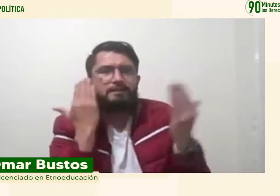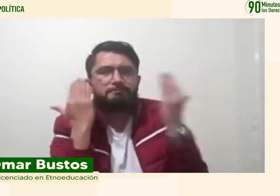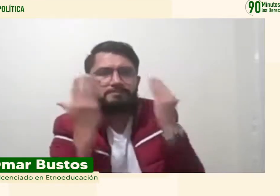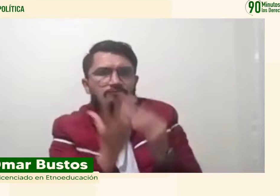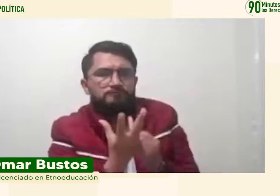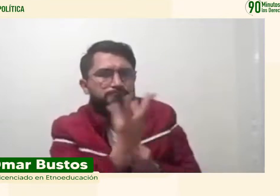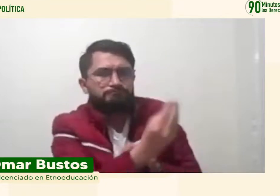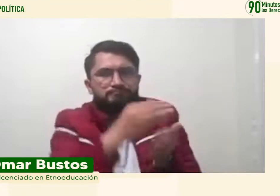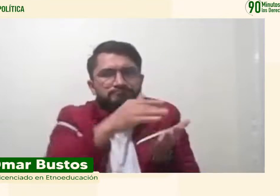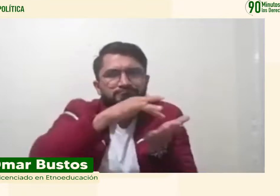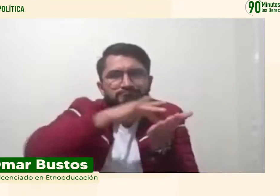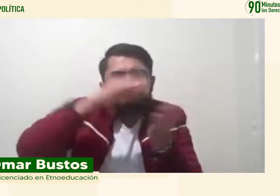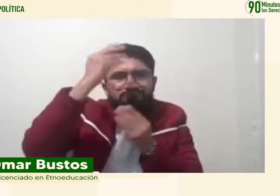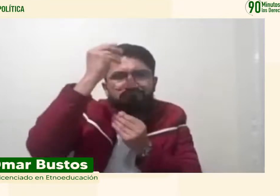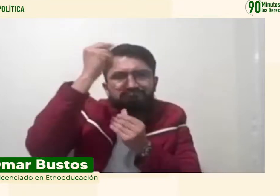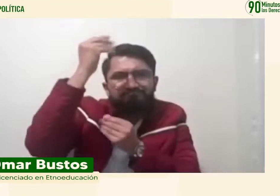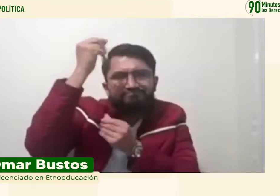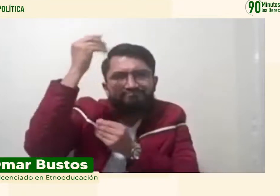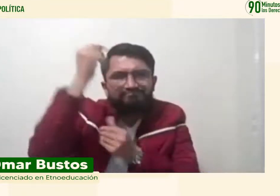afro campesinos